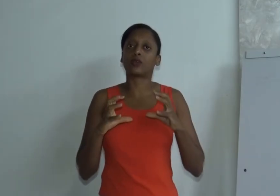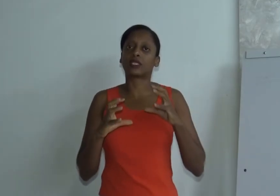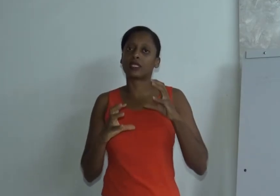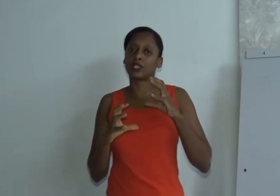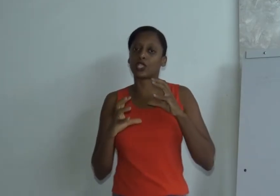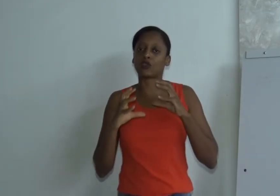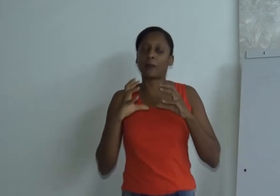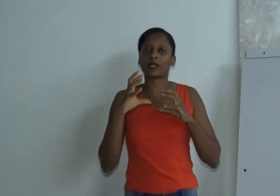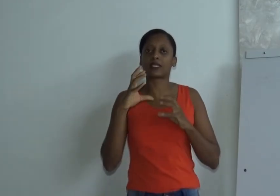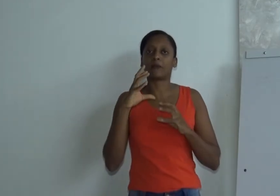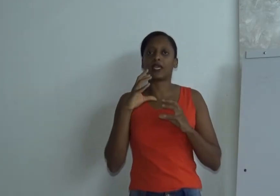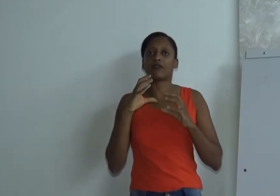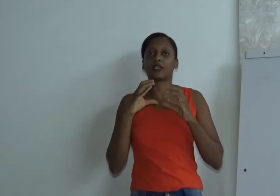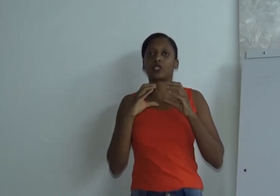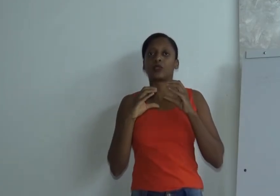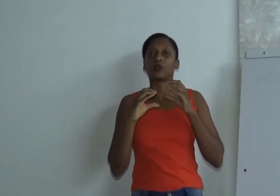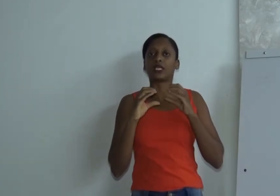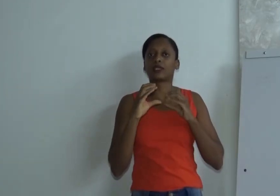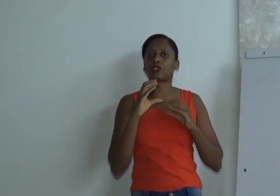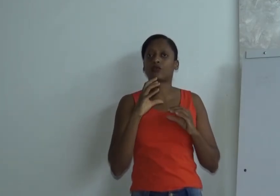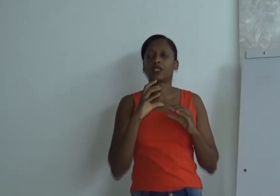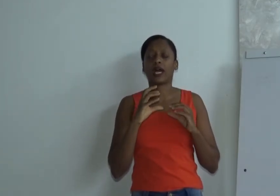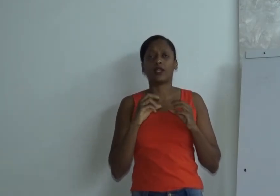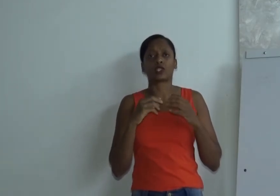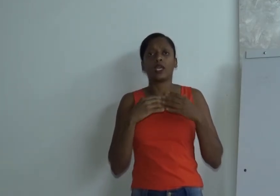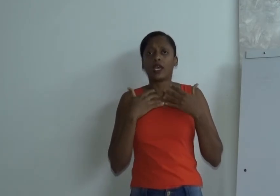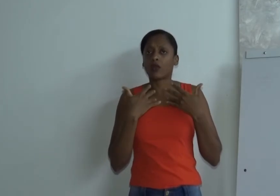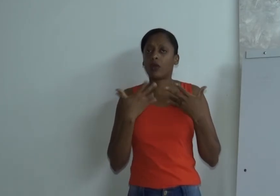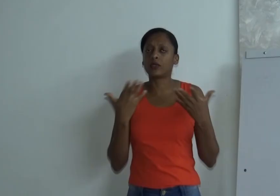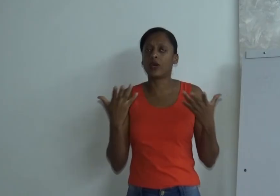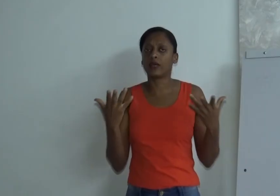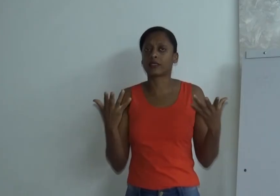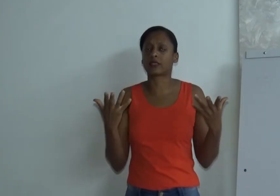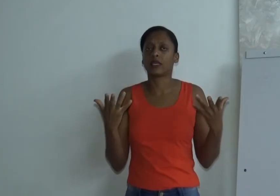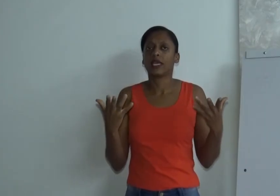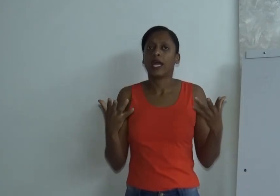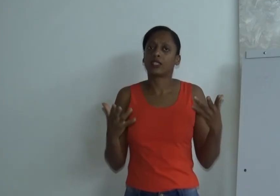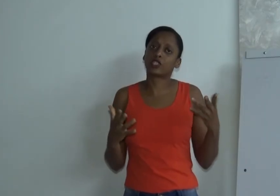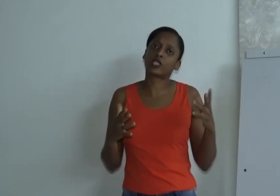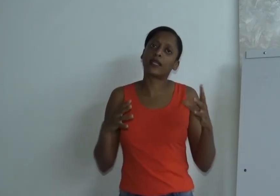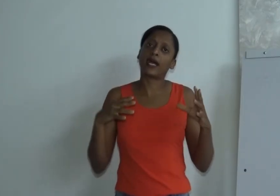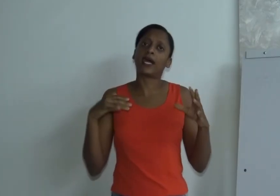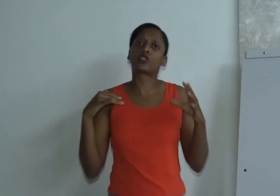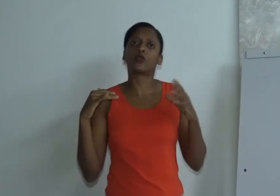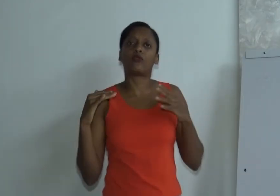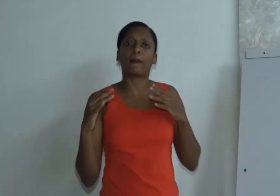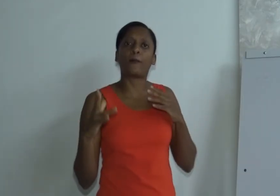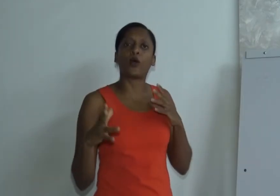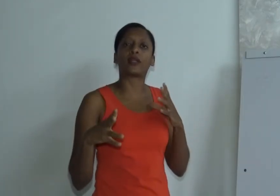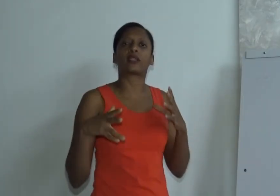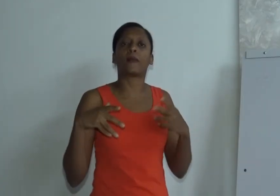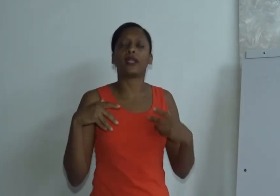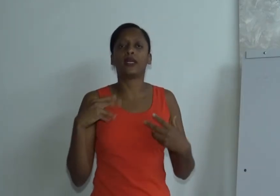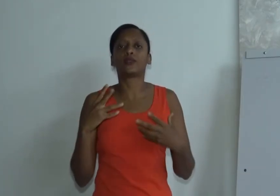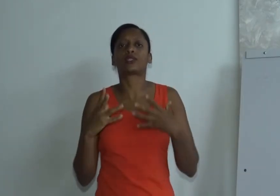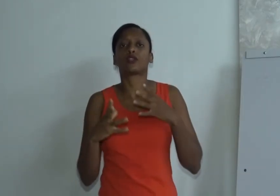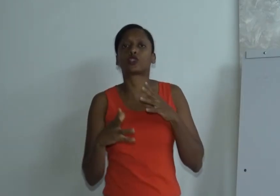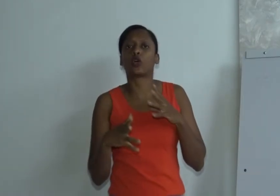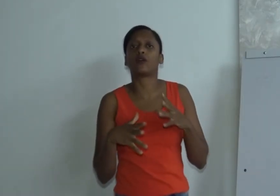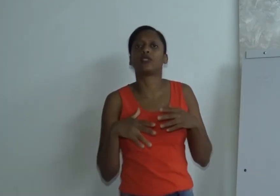acontecer? A gente vai perceber que vai diminuindo a atividade, como nós. A gente está lá, todo vapor, trabalhando, está jovem, então